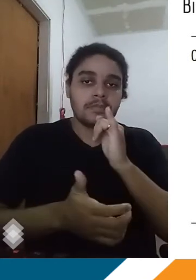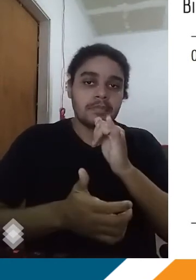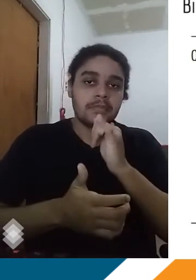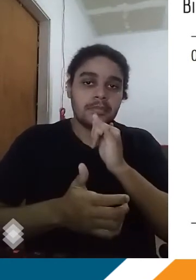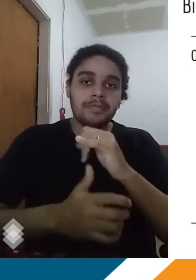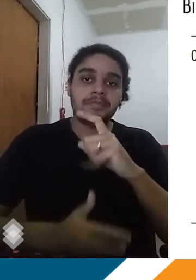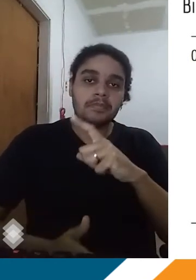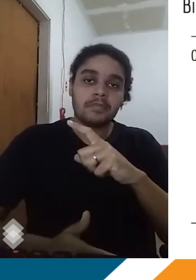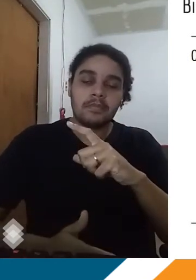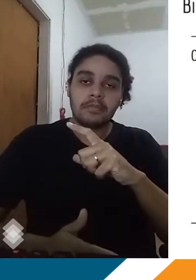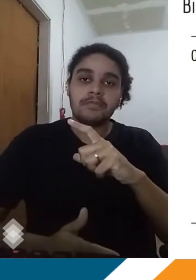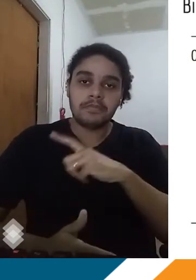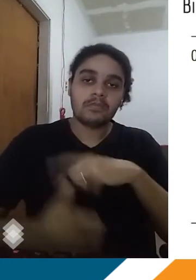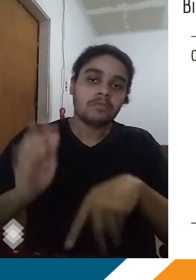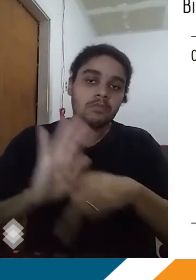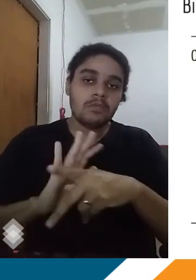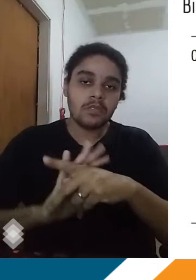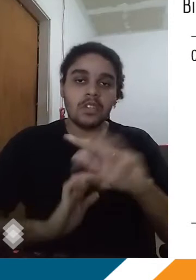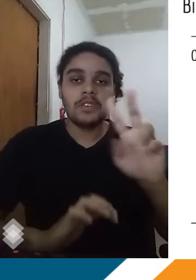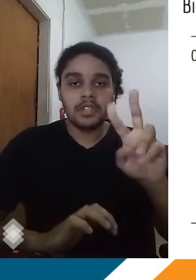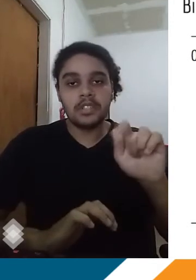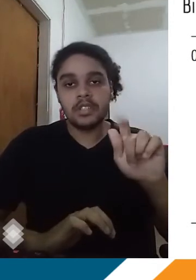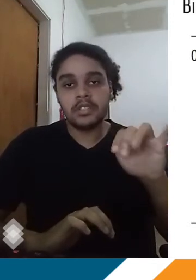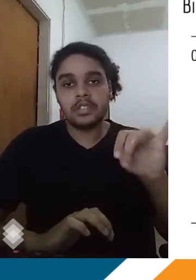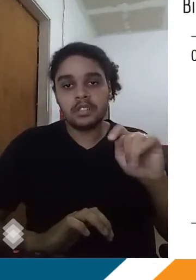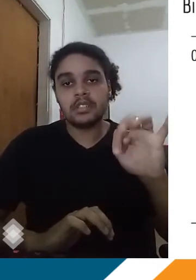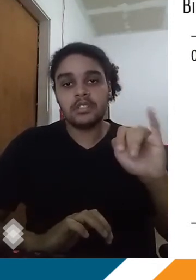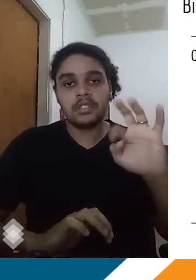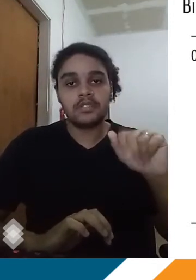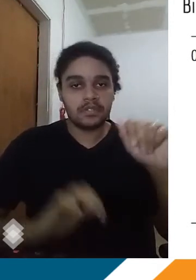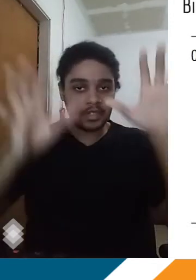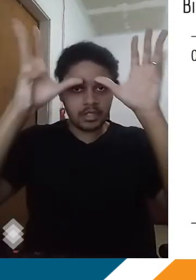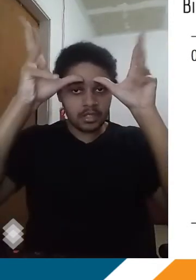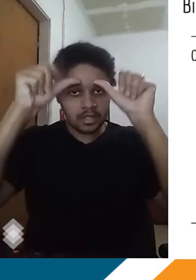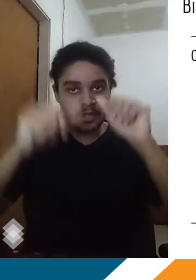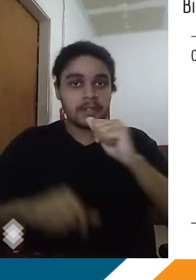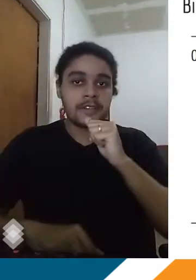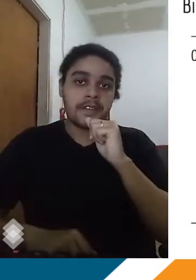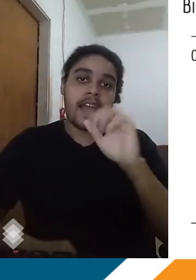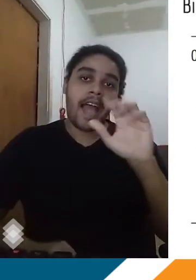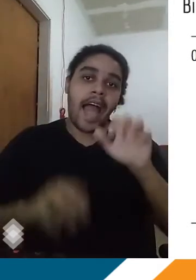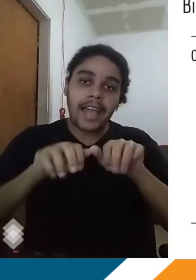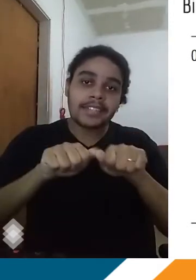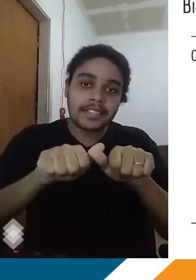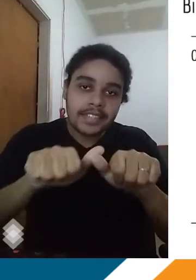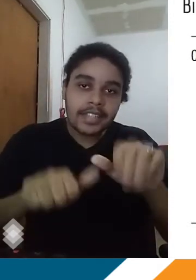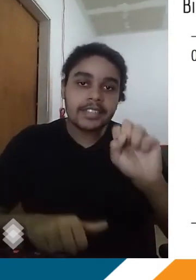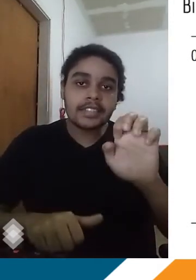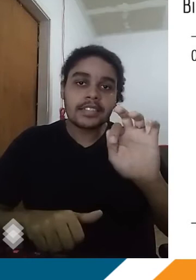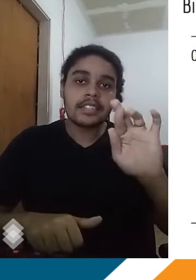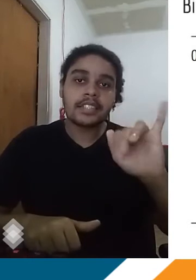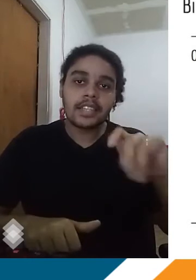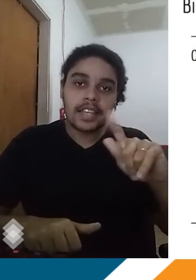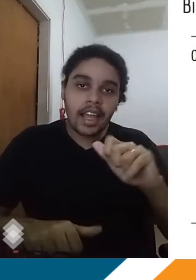exemplos de espécies vegetativas na Amazônia, a seringueira, o açaí, o guaraná, que são